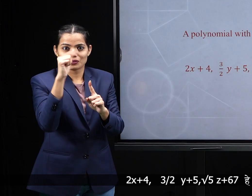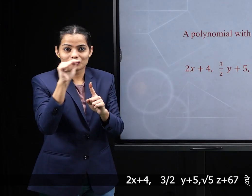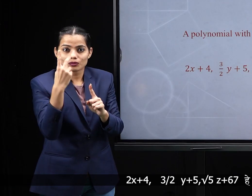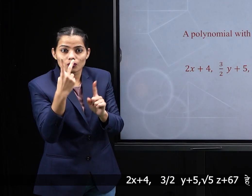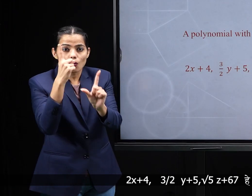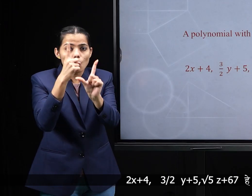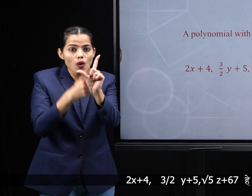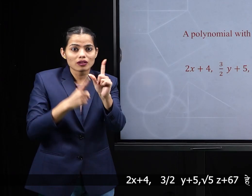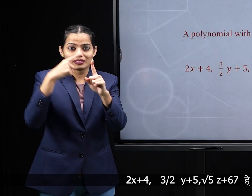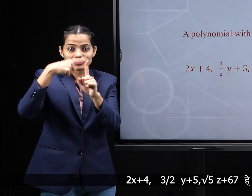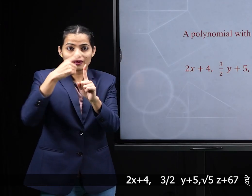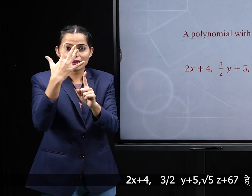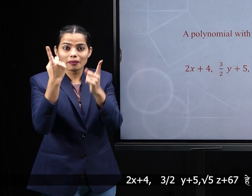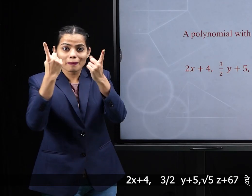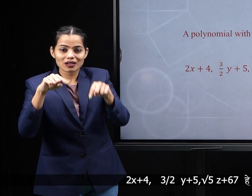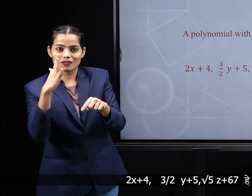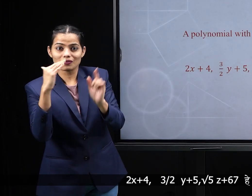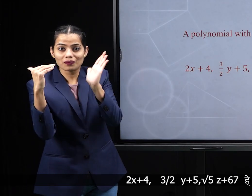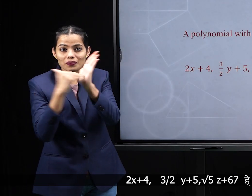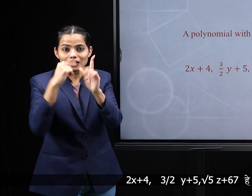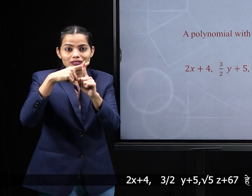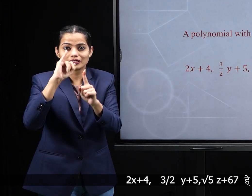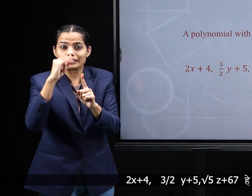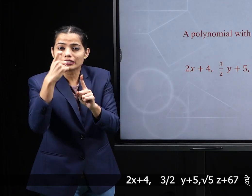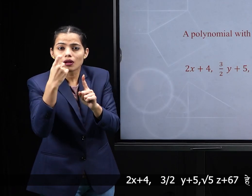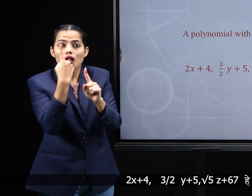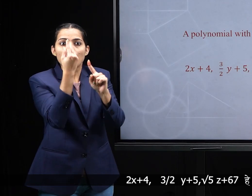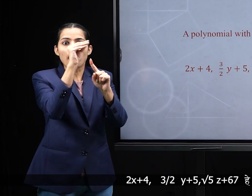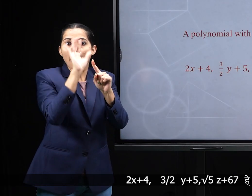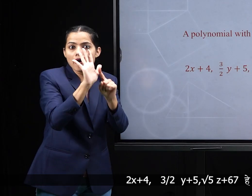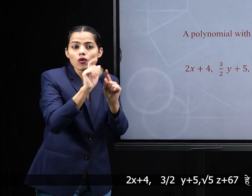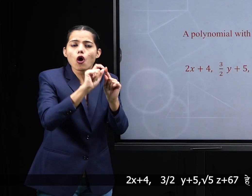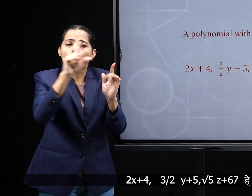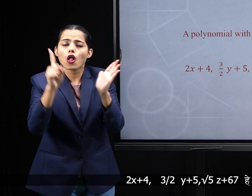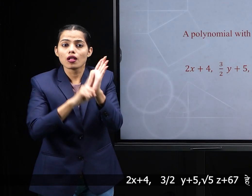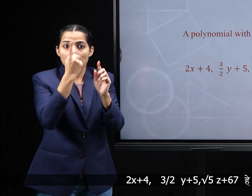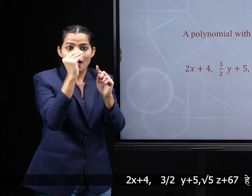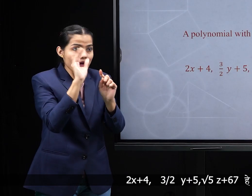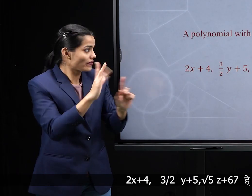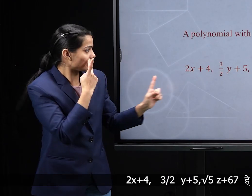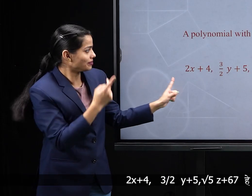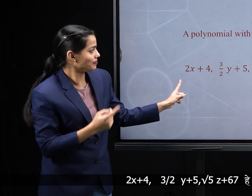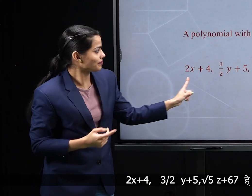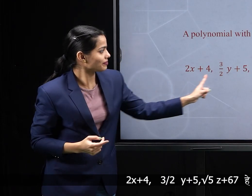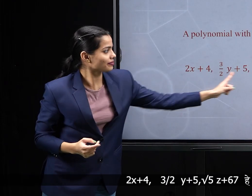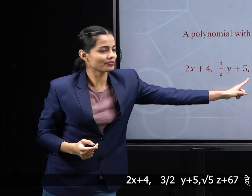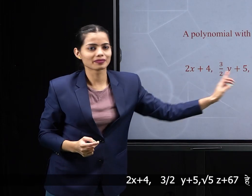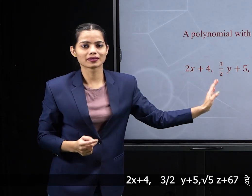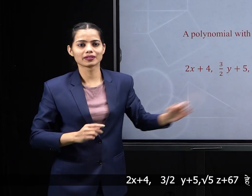2x plus 4, 3 by 2 y plus 5, 5 रूट 5z plus 67 हे सर्व